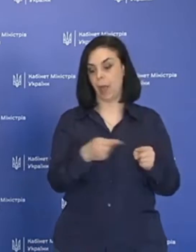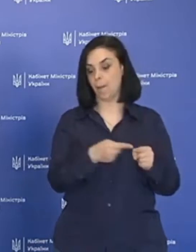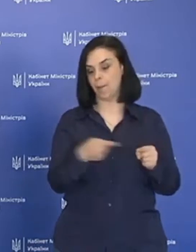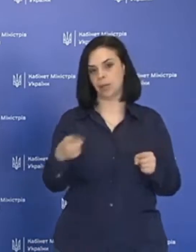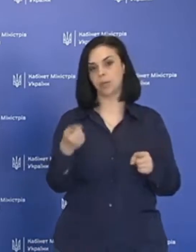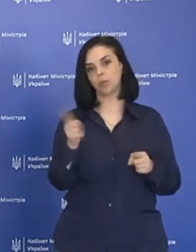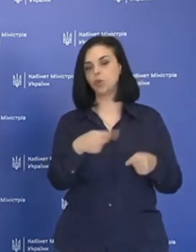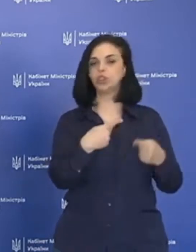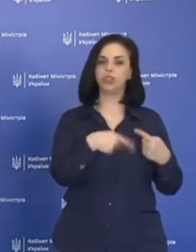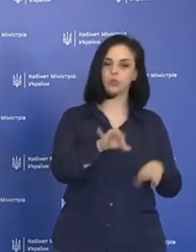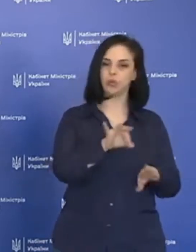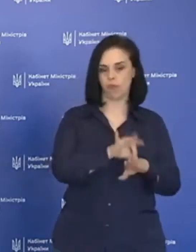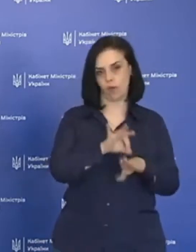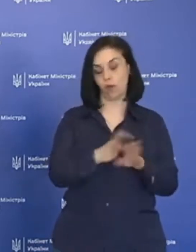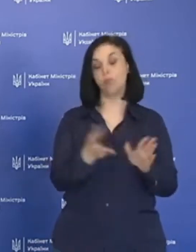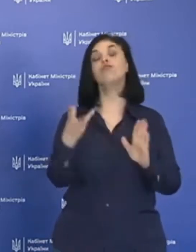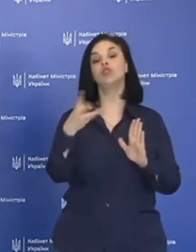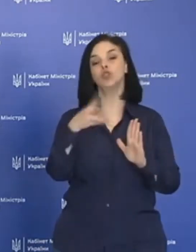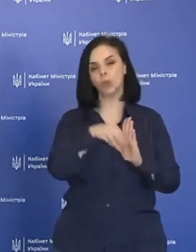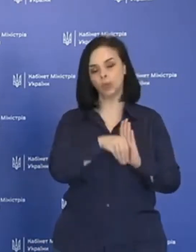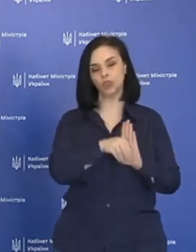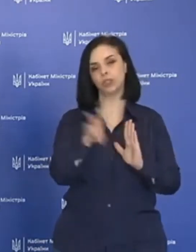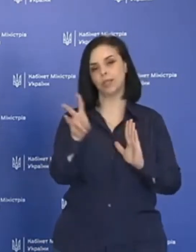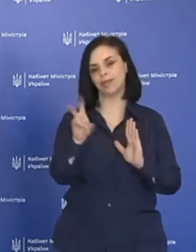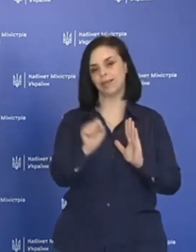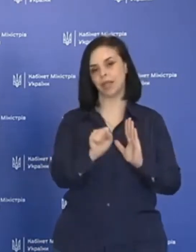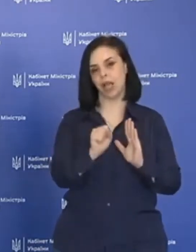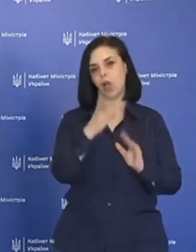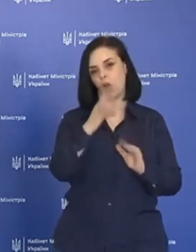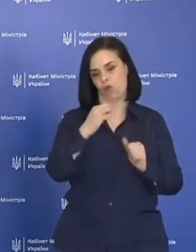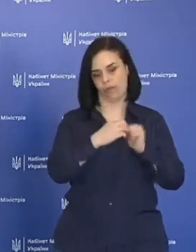перебігу той чи іншої хвороби, в тому числі на